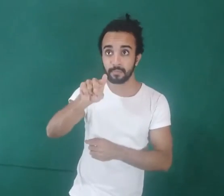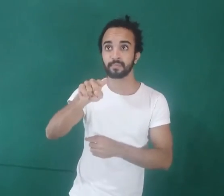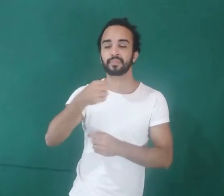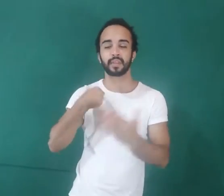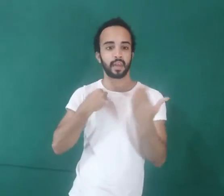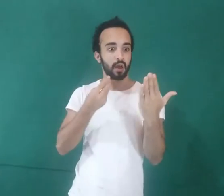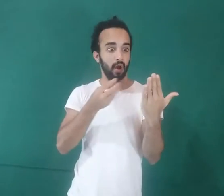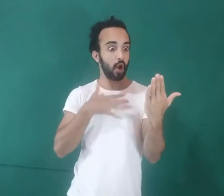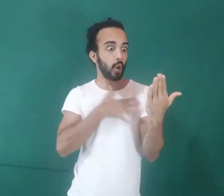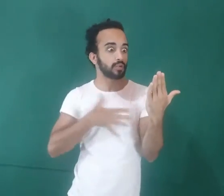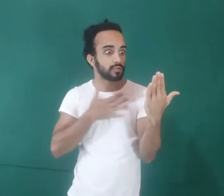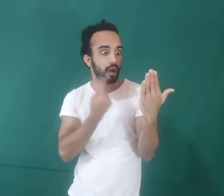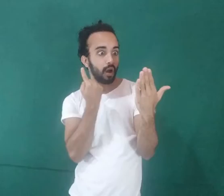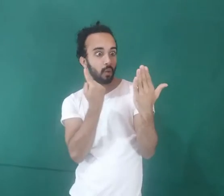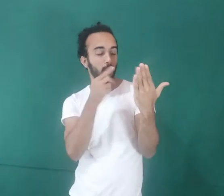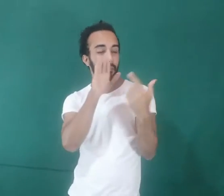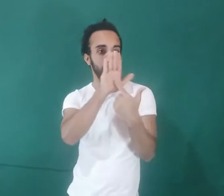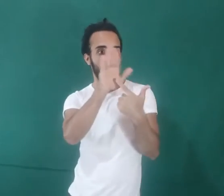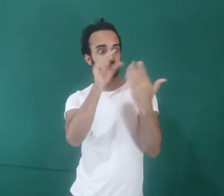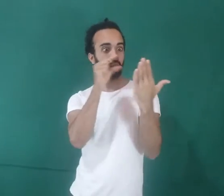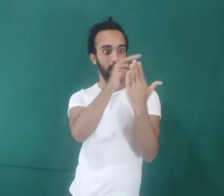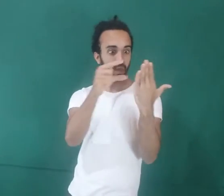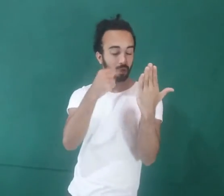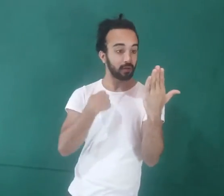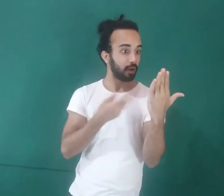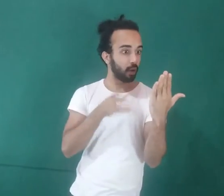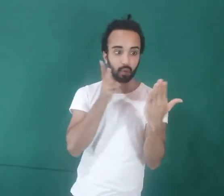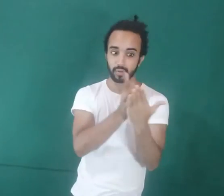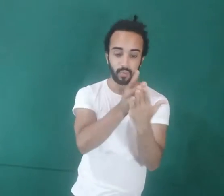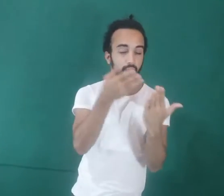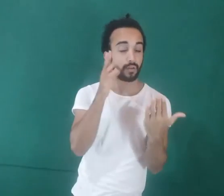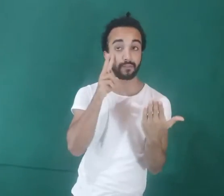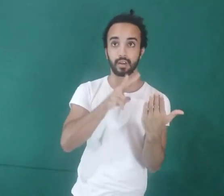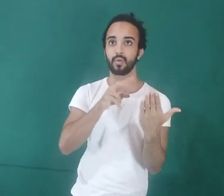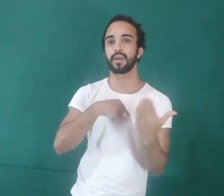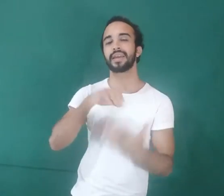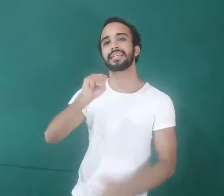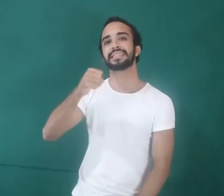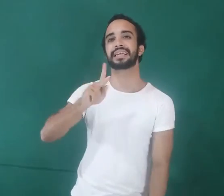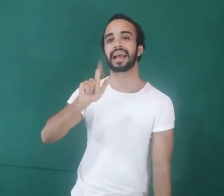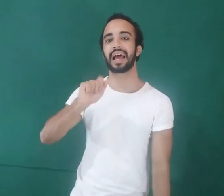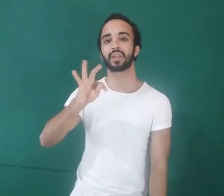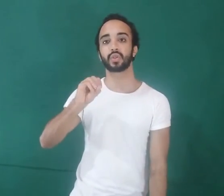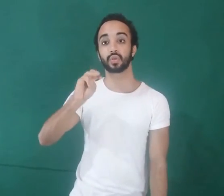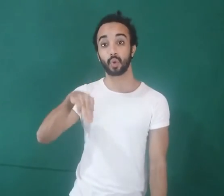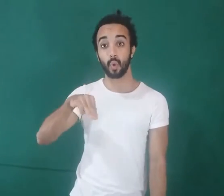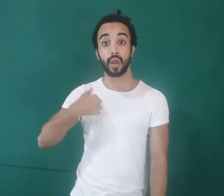uma experiência, você fica naquela. Cara, eu achei o Skaton o passo à frente no uso